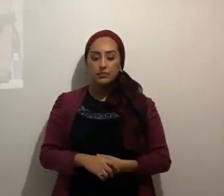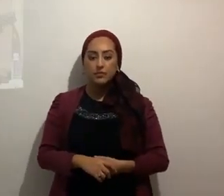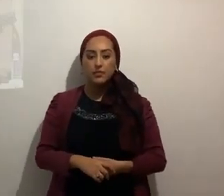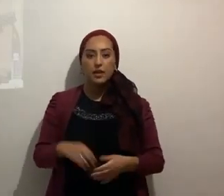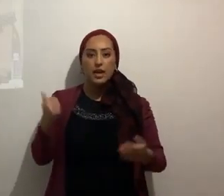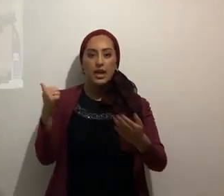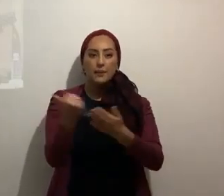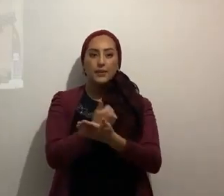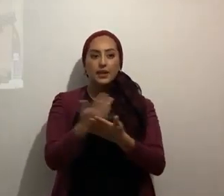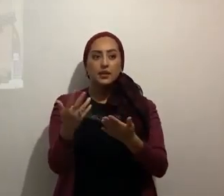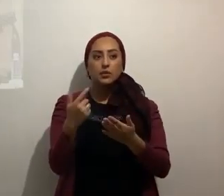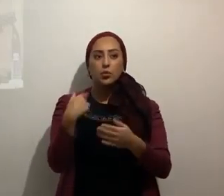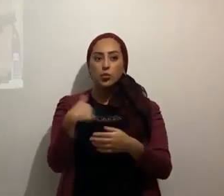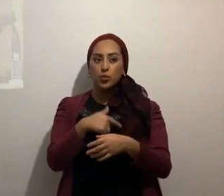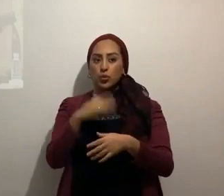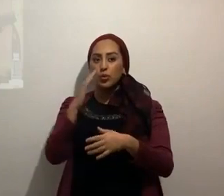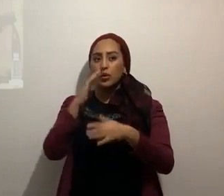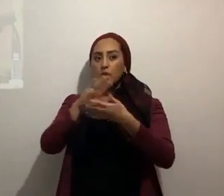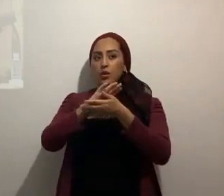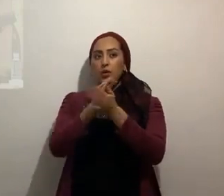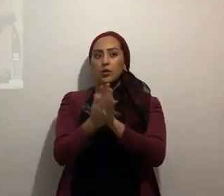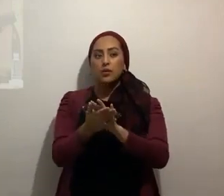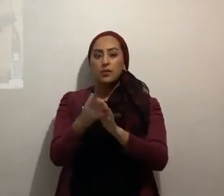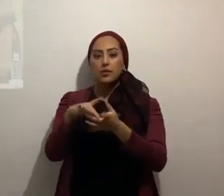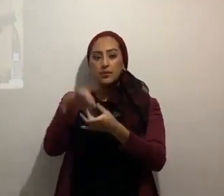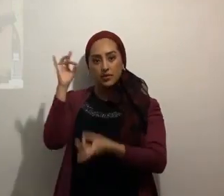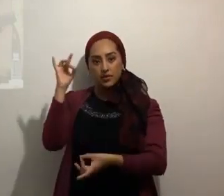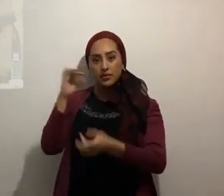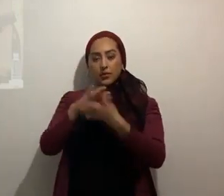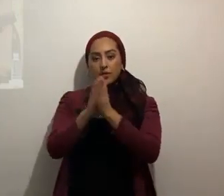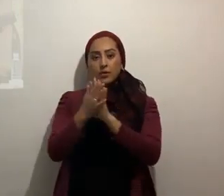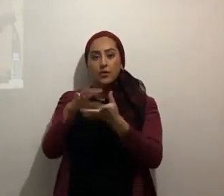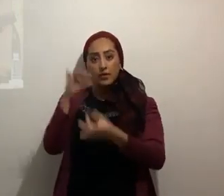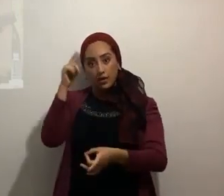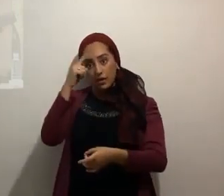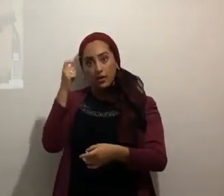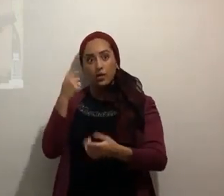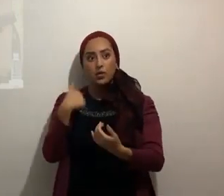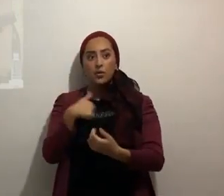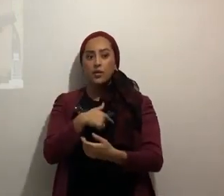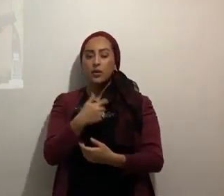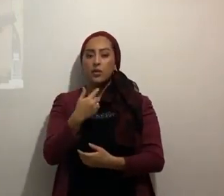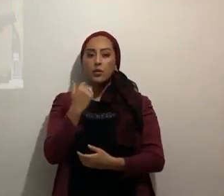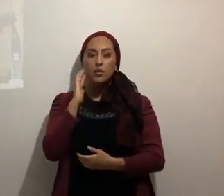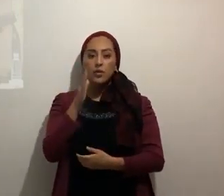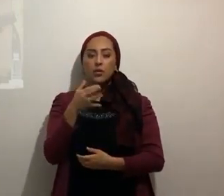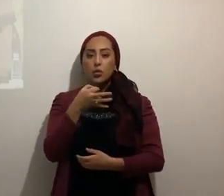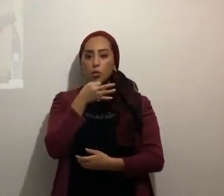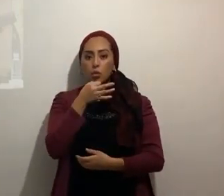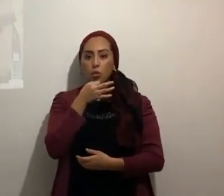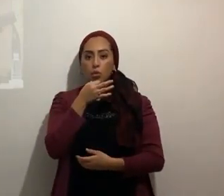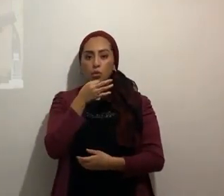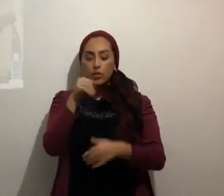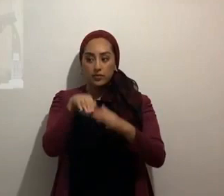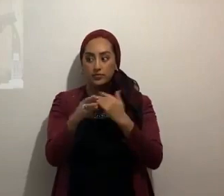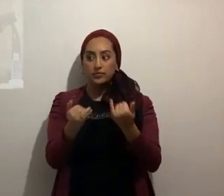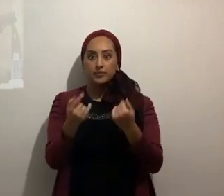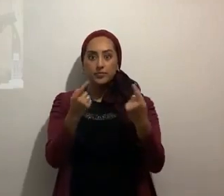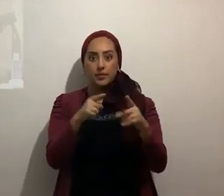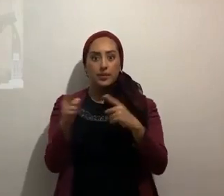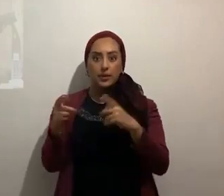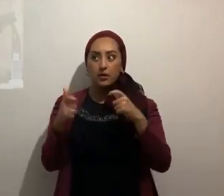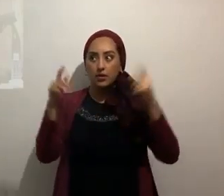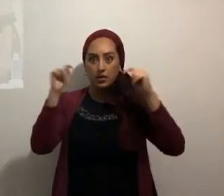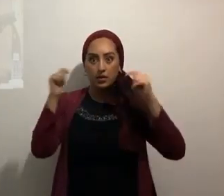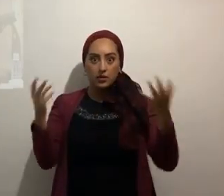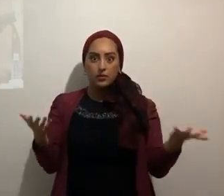todo esto lo vamos a ir traspolando a lo espiritual, porque estamos a punto de entrar, ya está sucediendo la